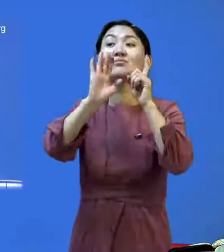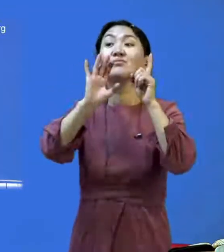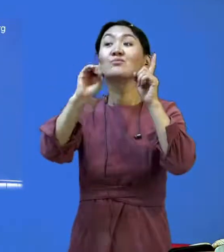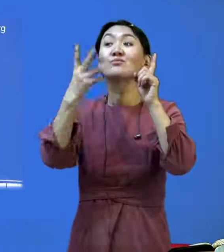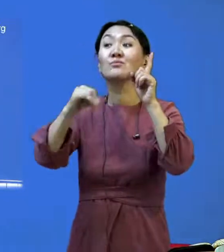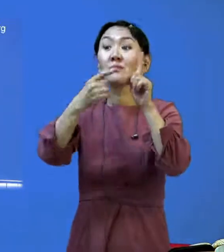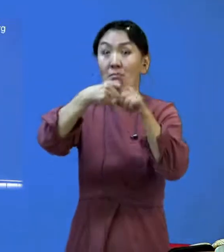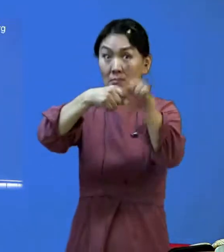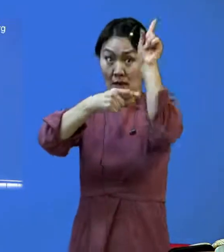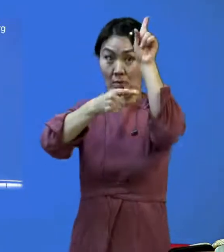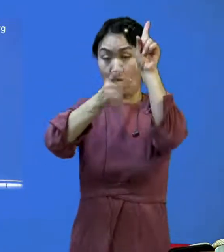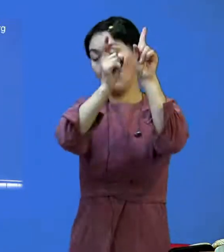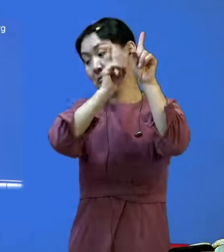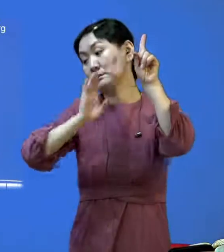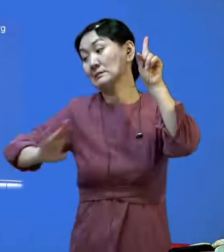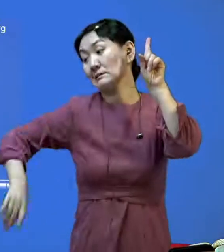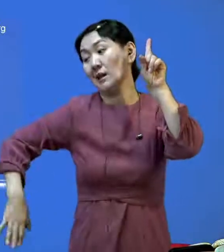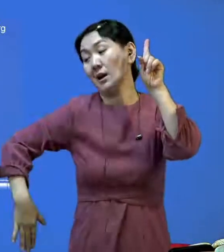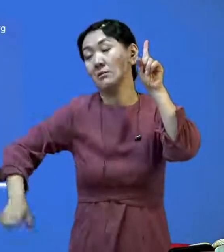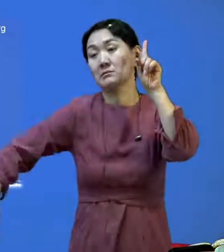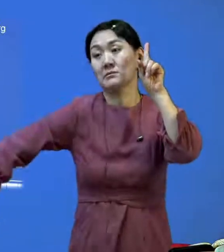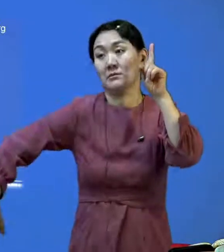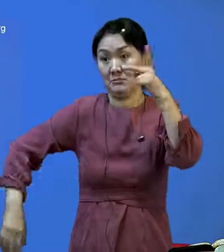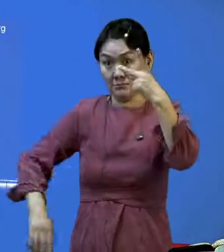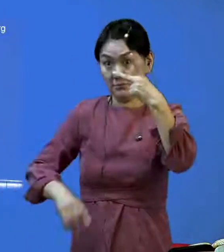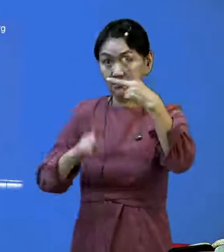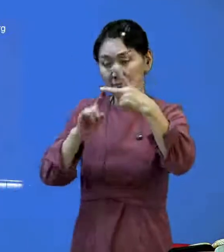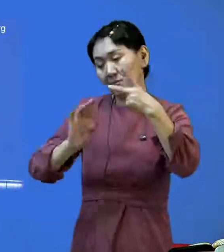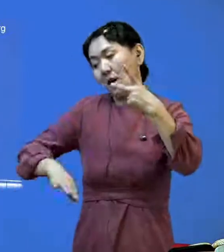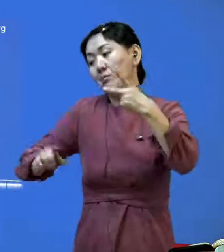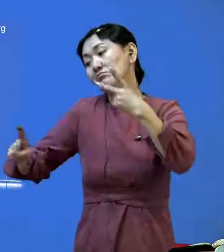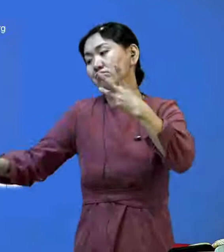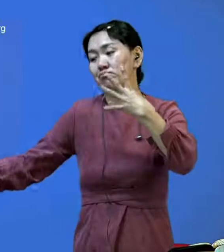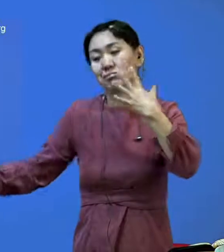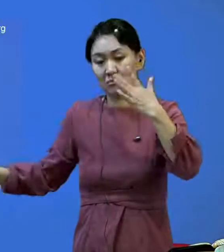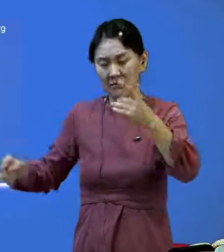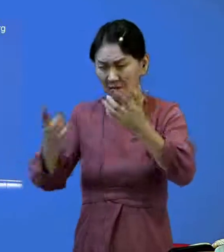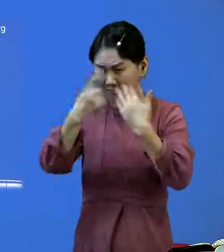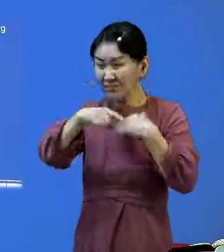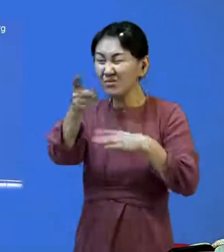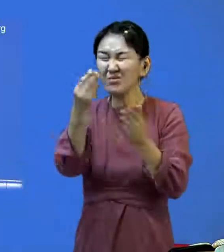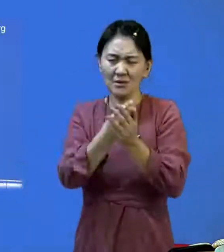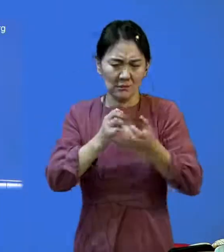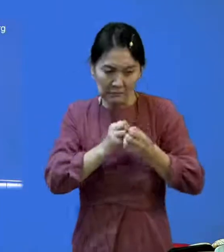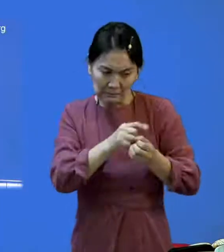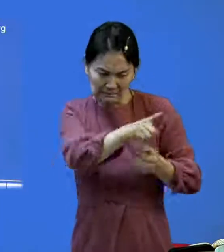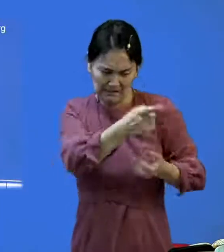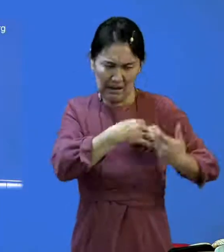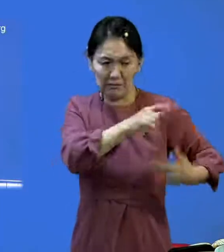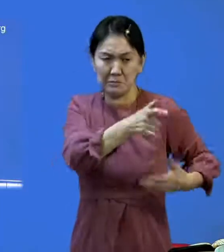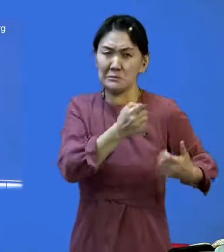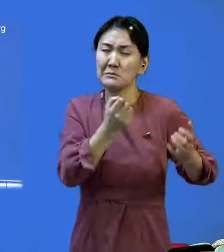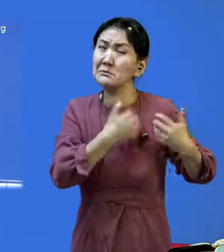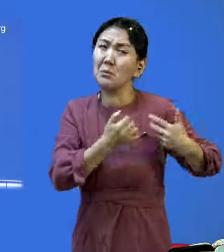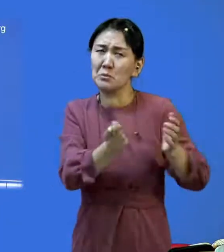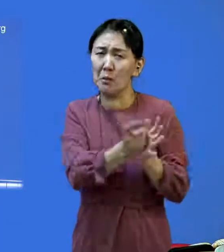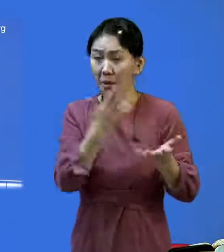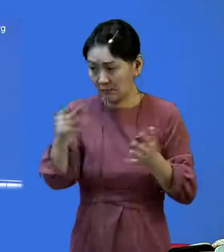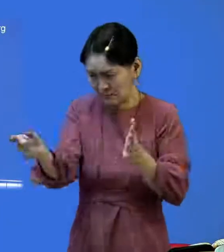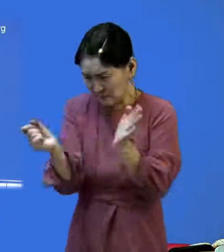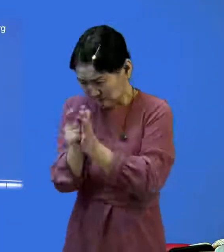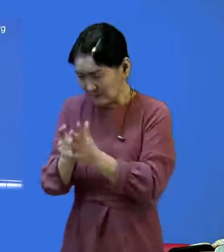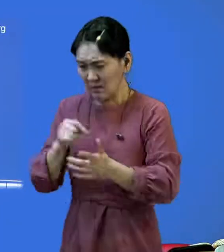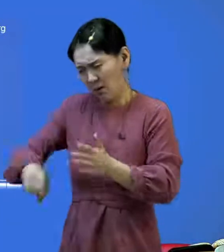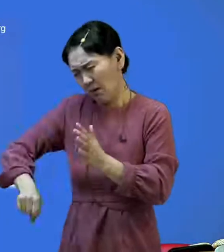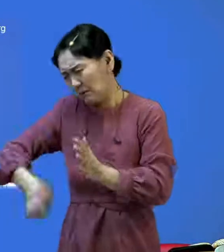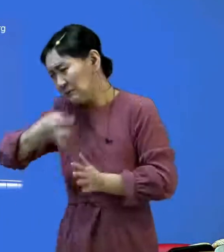байна, дараа нь хийсэн ч болохоор ажил гэж байдаг. Хамгийн дөрөнд юу хийх вэ? Хамгийн чухал ажлаа бид өхөн түрүүнд хийнэ үстэ. Арай бага